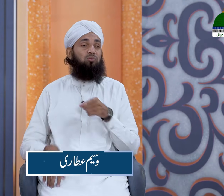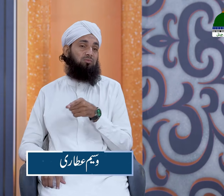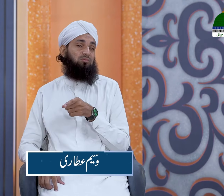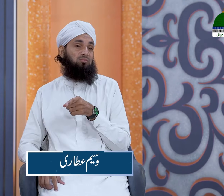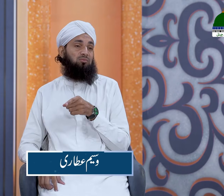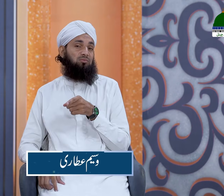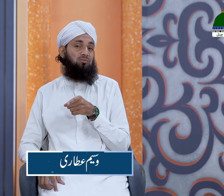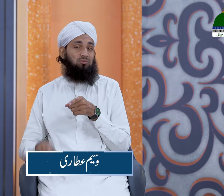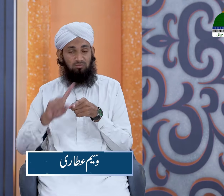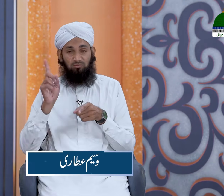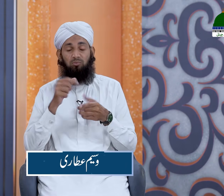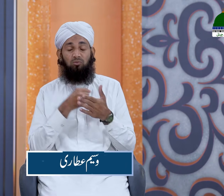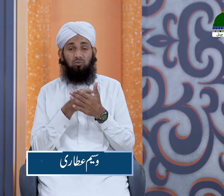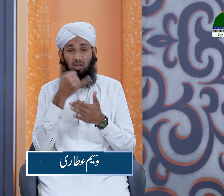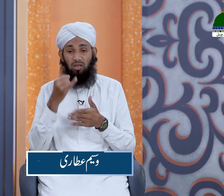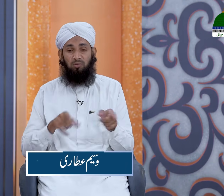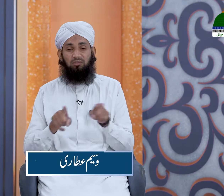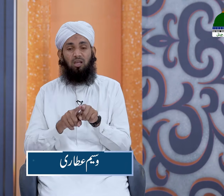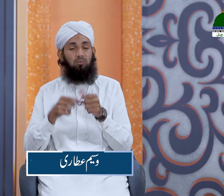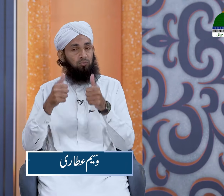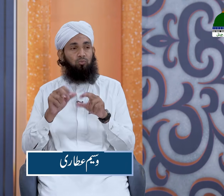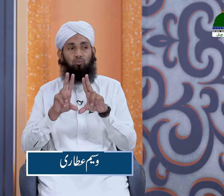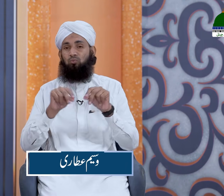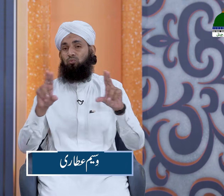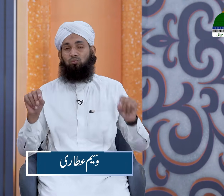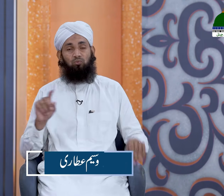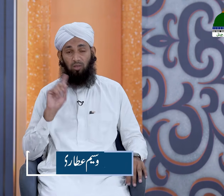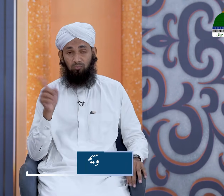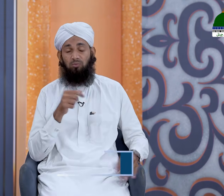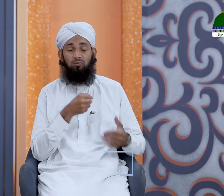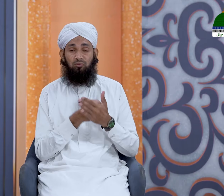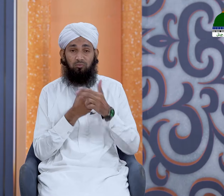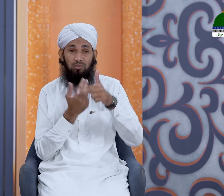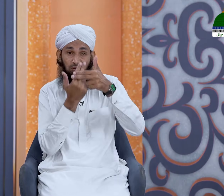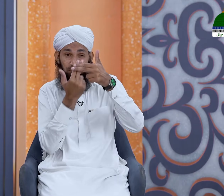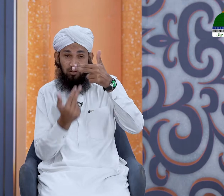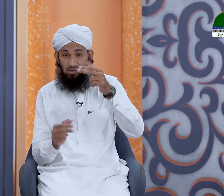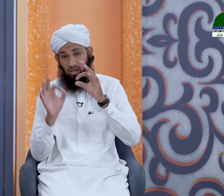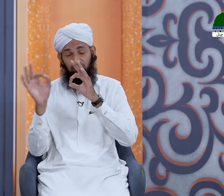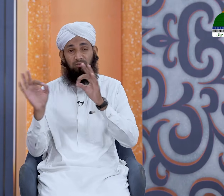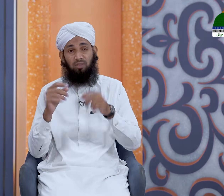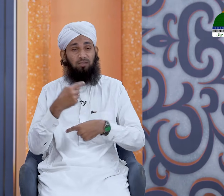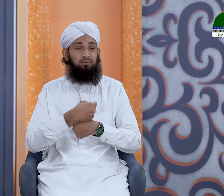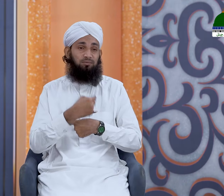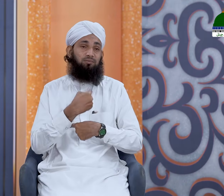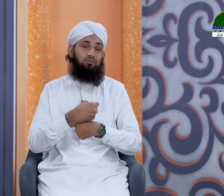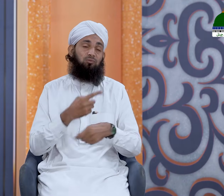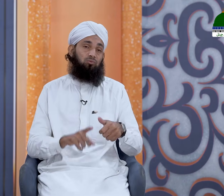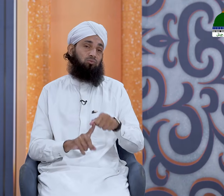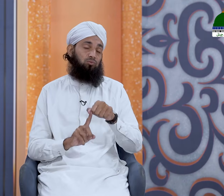بتائے گئے ہیں، اس کے علاوہ بھی بہت سارے علاج ہیں. ہم اس کی مکمل معلومات حاصل کرنے کے لیے باطنی بیماریوں کے بارے میں